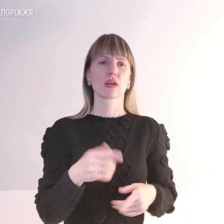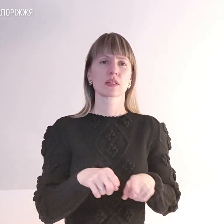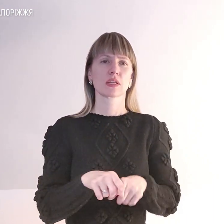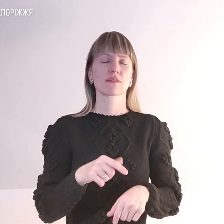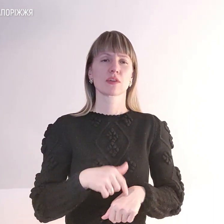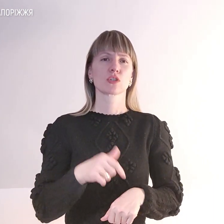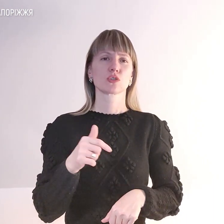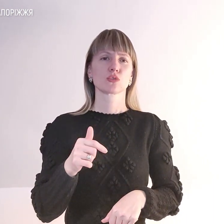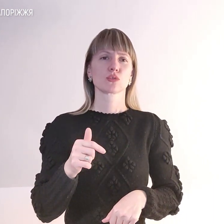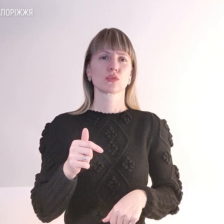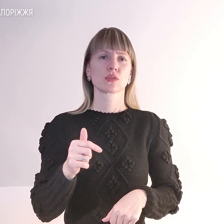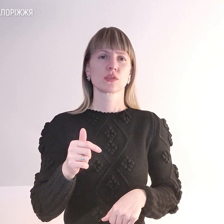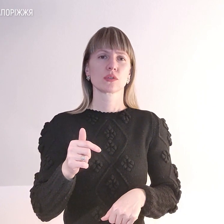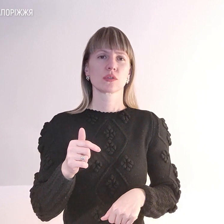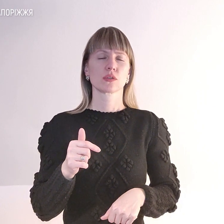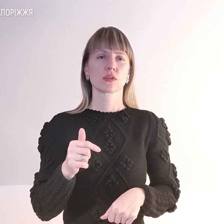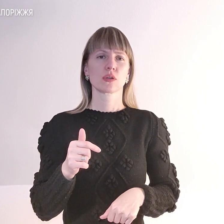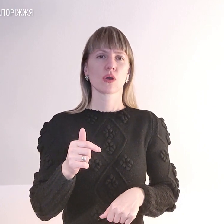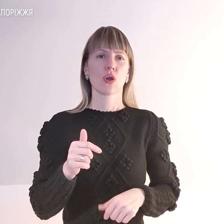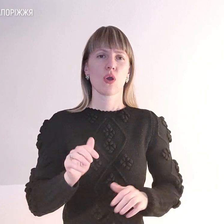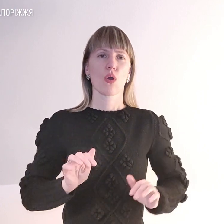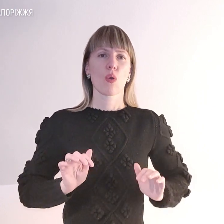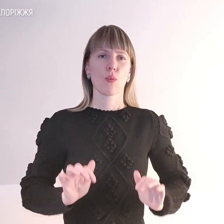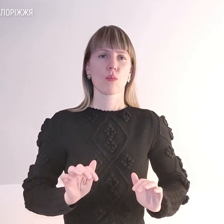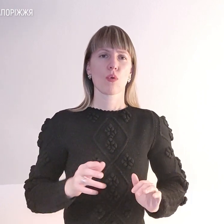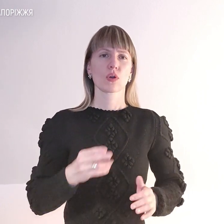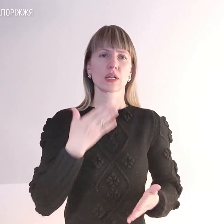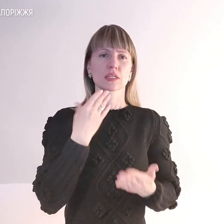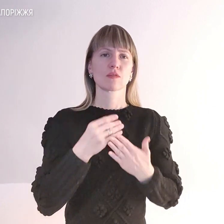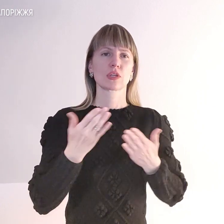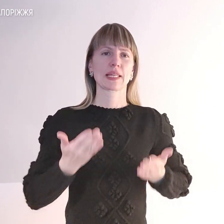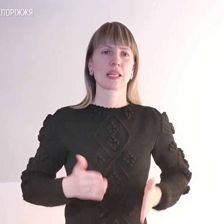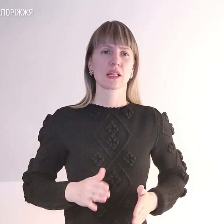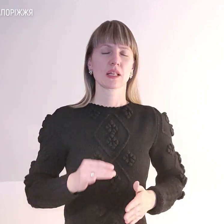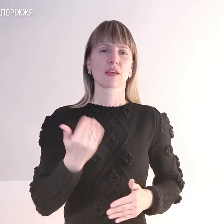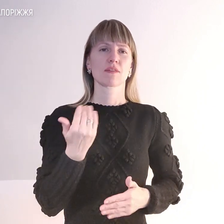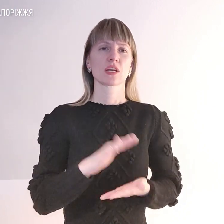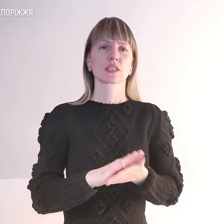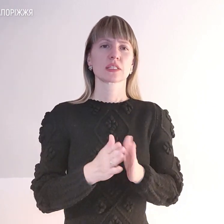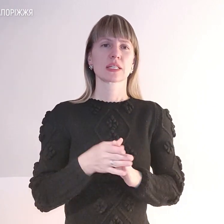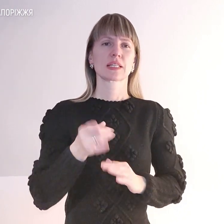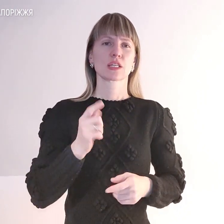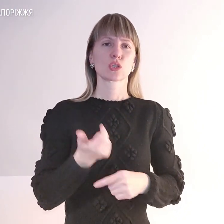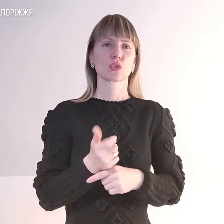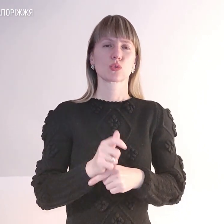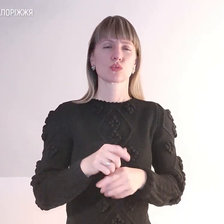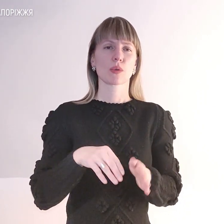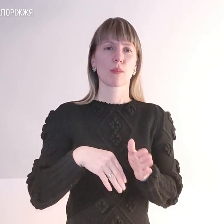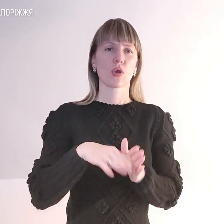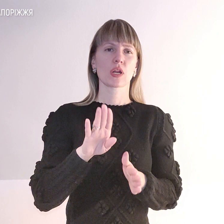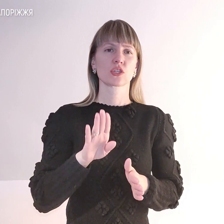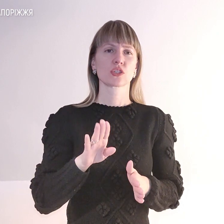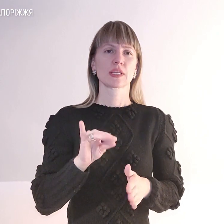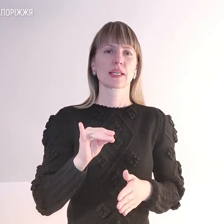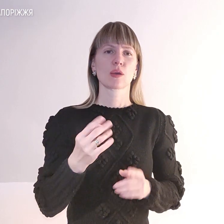відчути опору для свого тіла, і ваш стан дійсно дуже покращиться. І по-третє, це